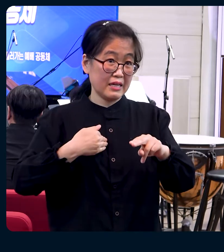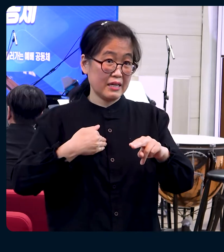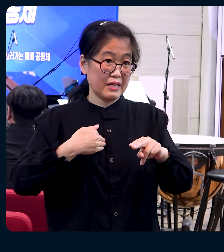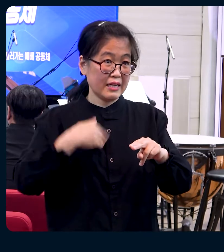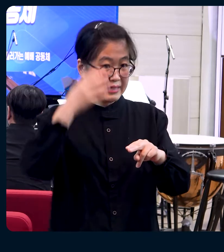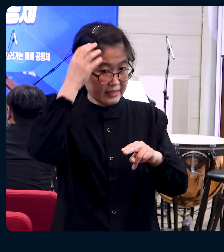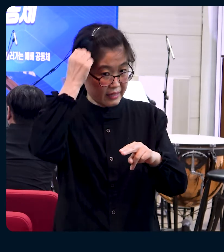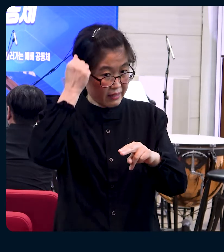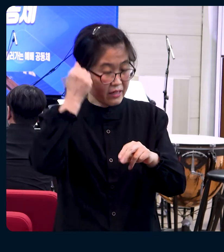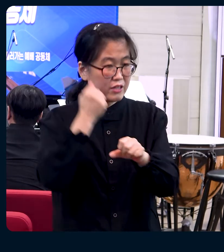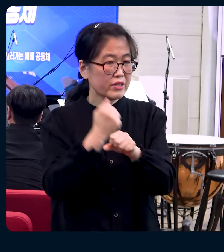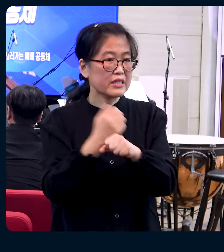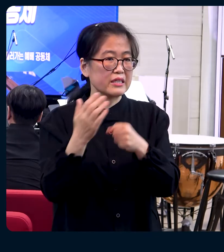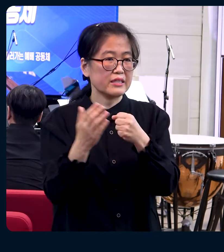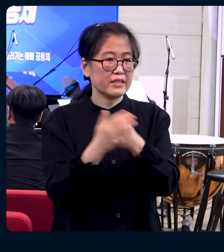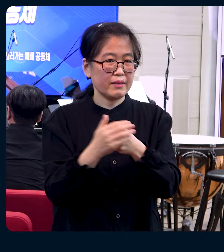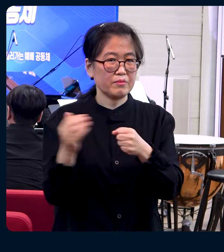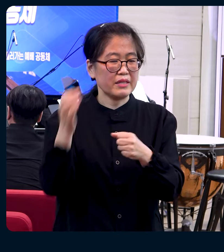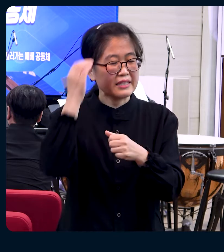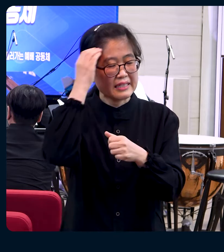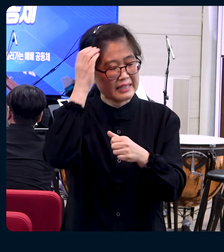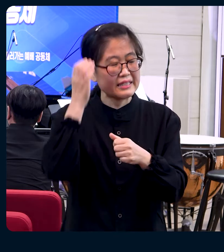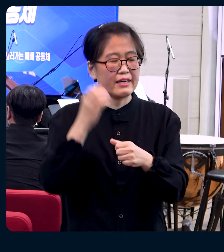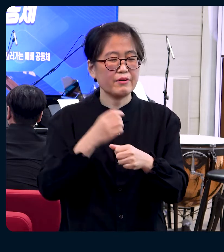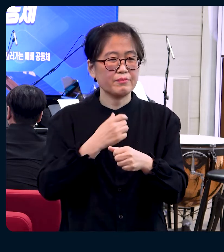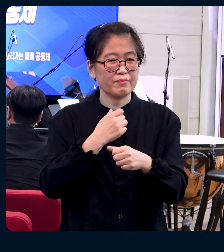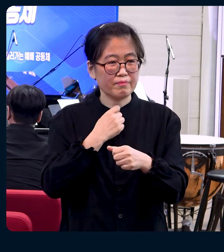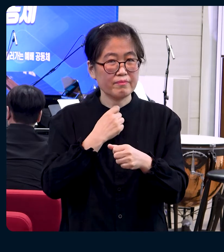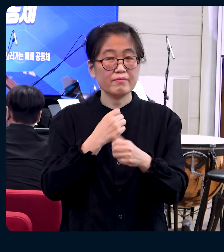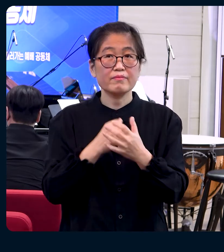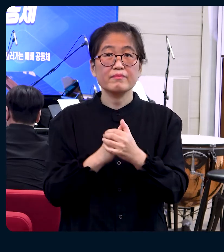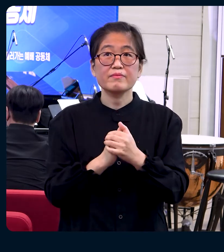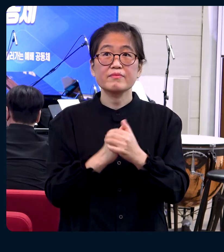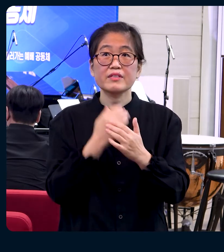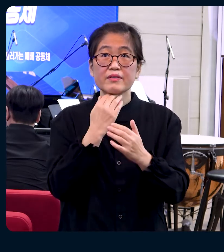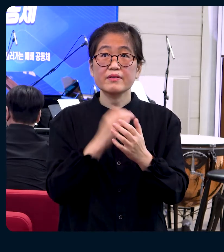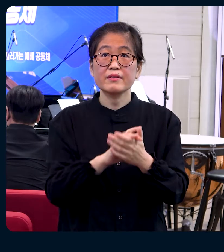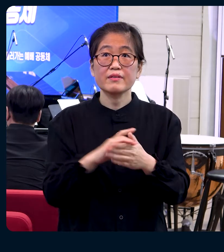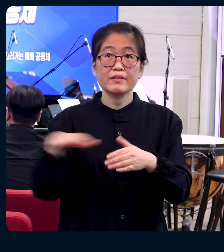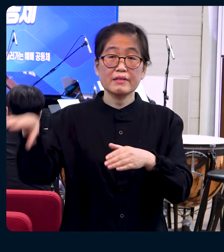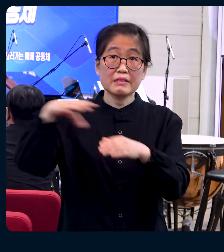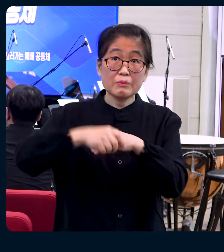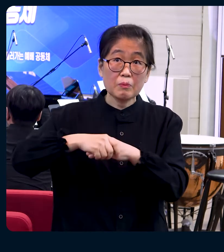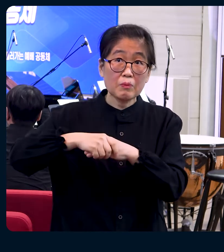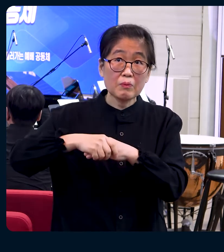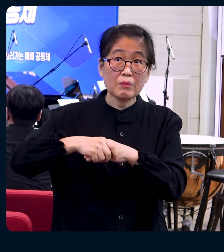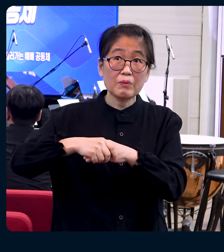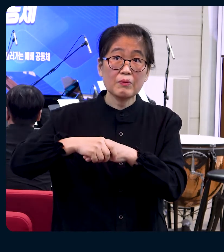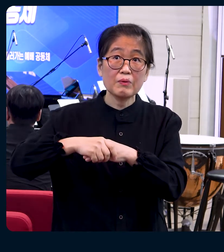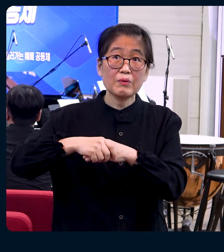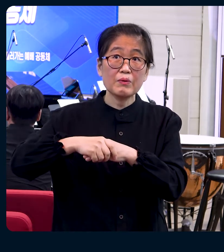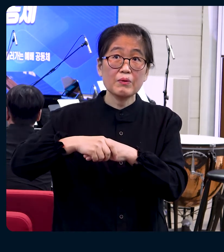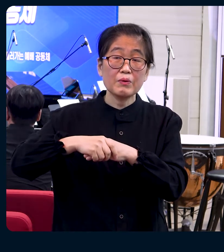나를 기억해 주십시오. 나를 꺼내 주십시오. 여러분, 이